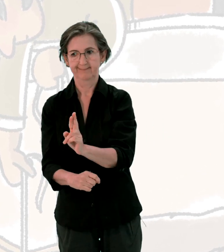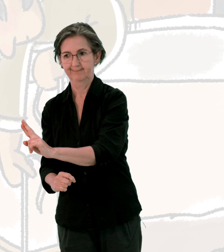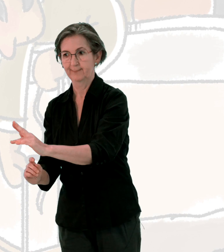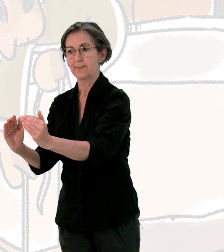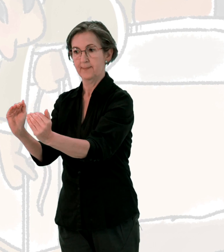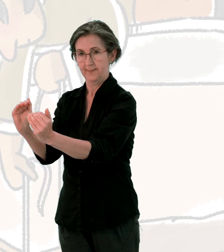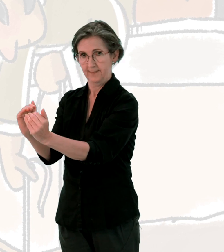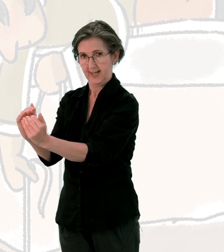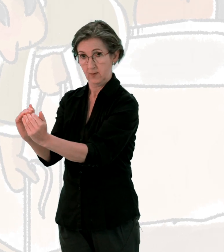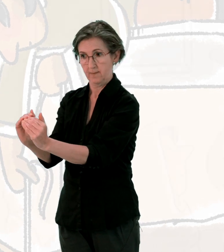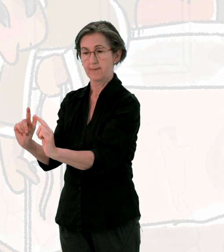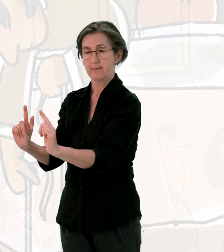maison.